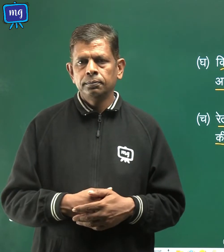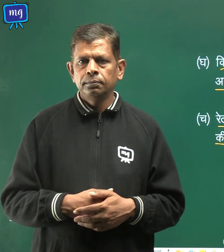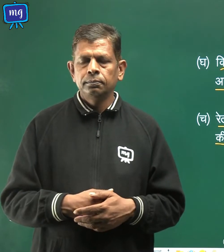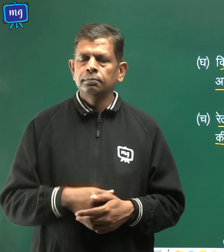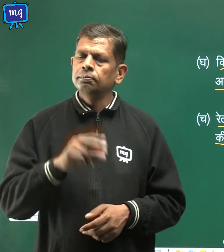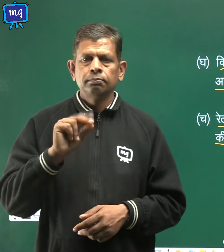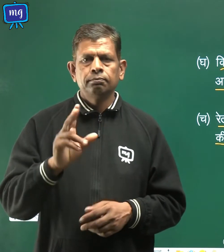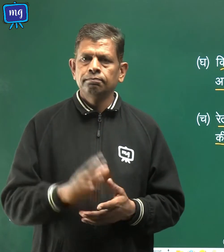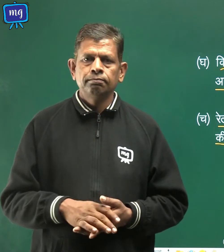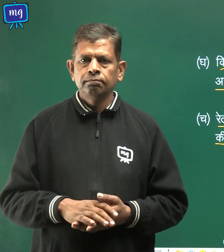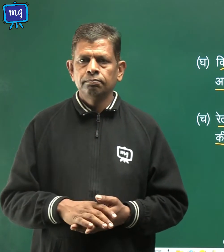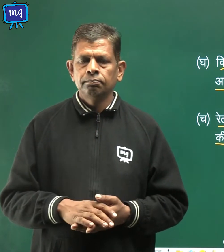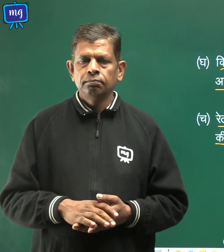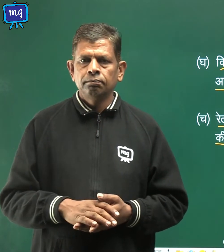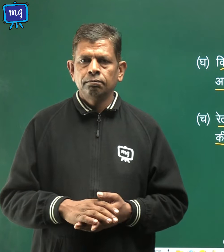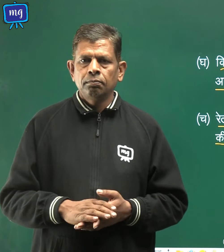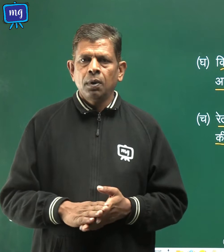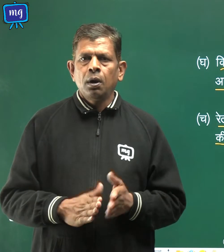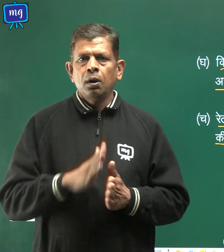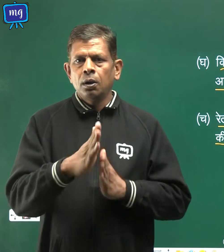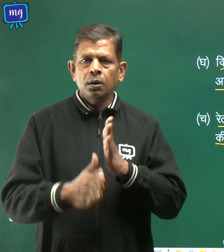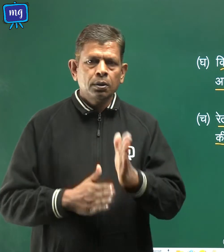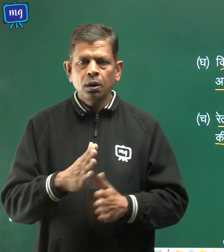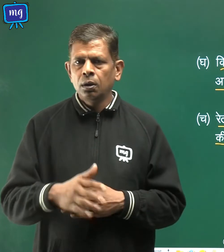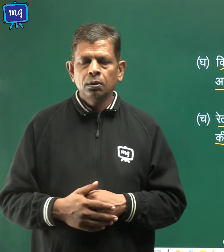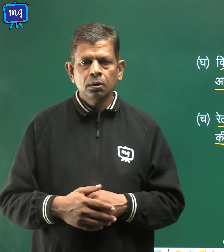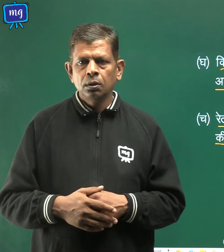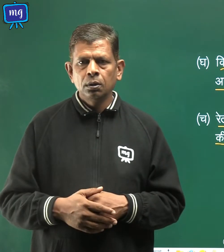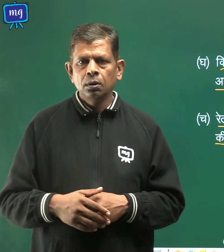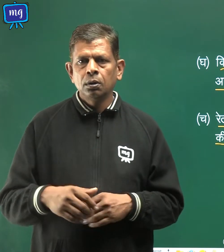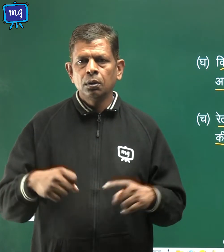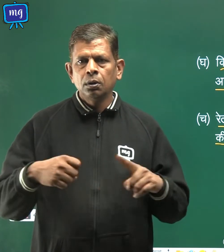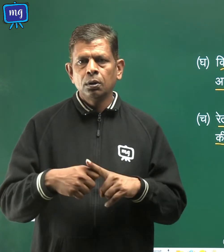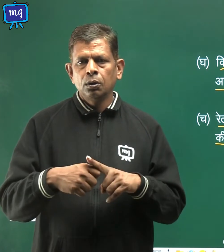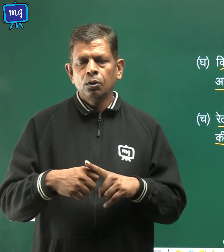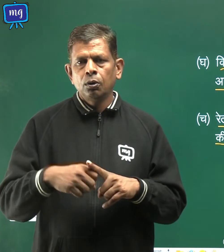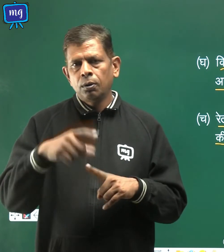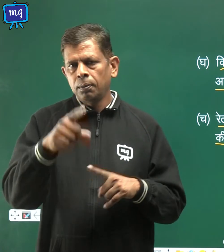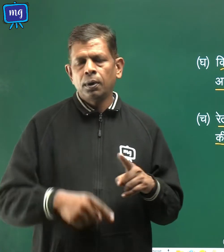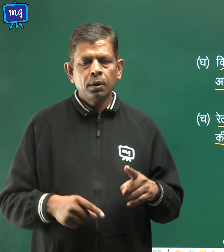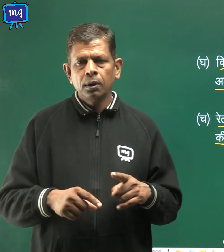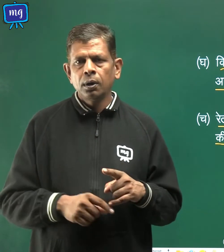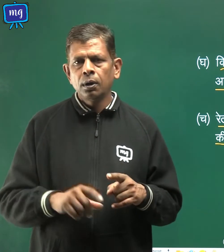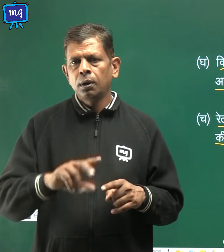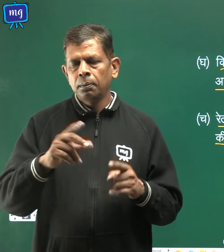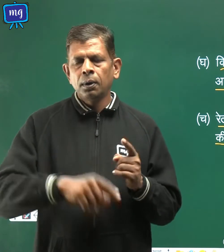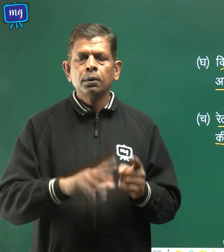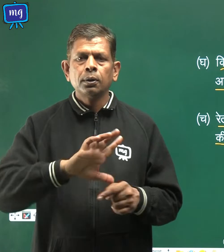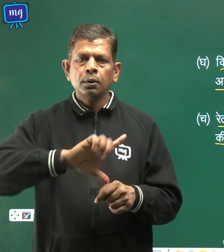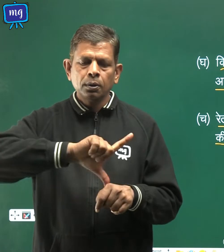नहीं बच्चों, रेलगाड़ी की चाल किलोमीटर प्रति घंटा में व्यक्त की जाती